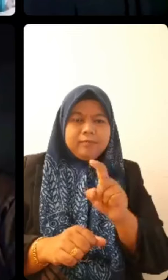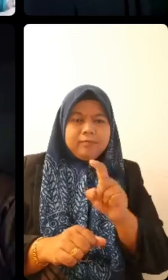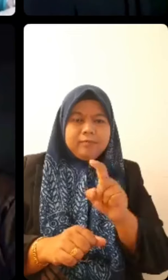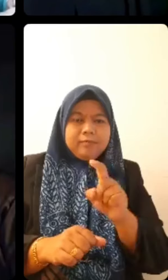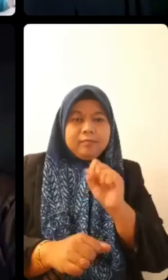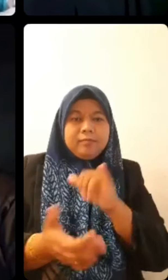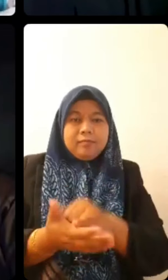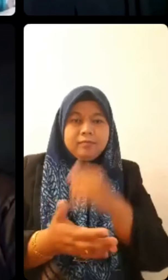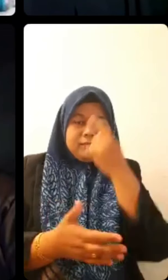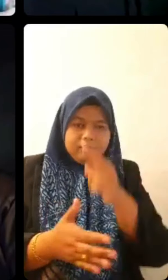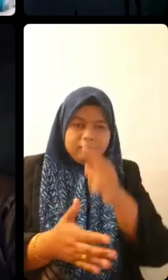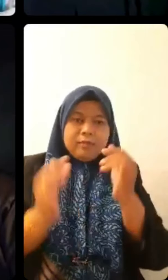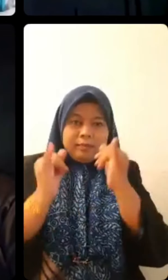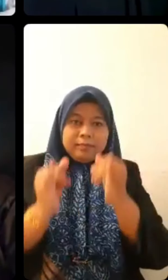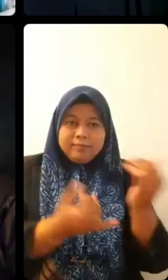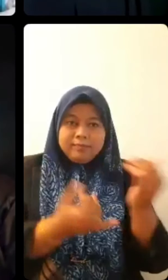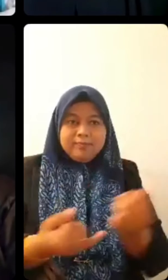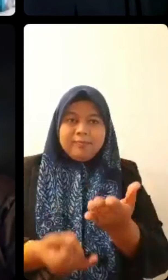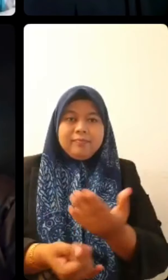Boleh?